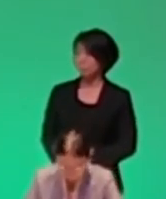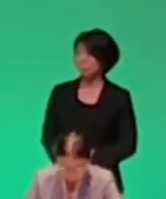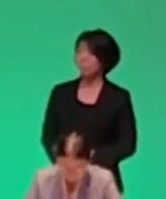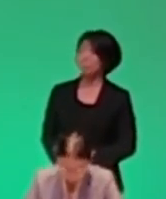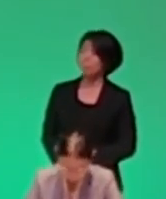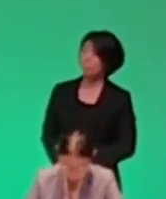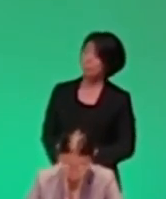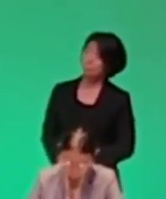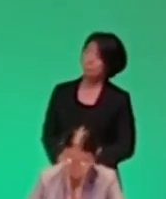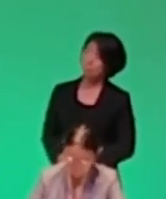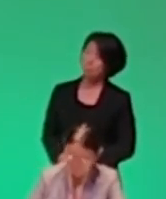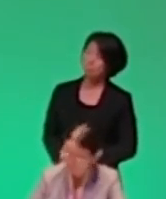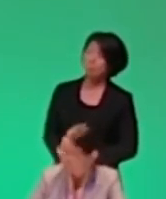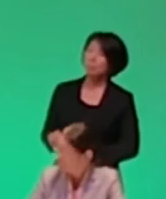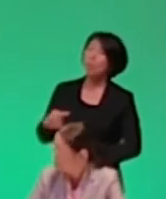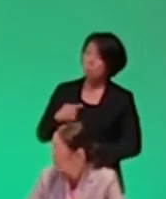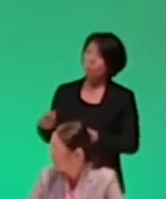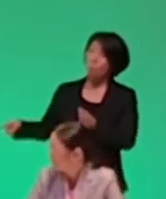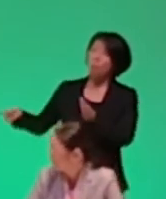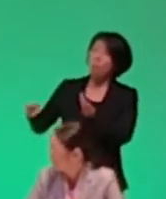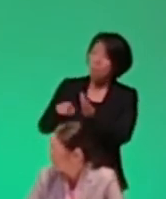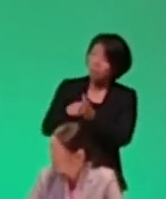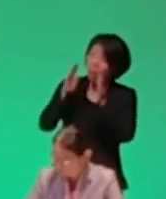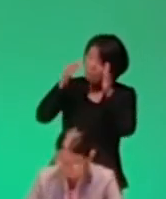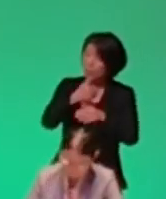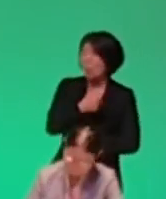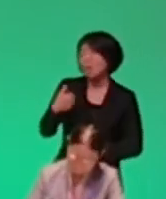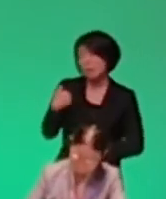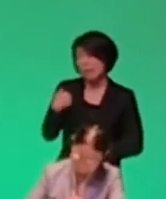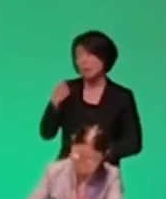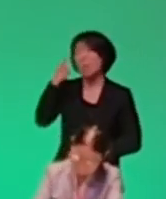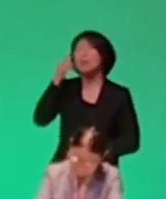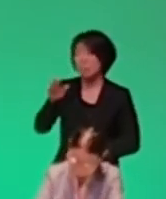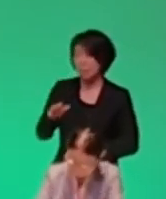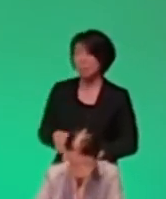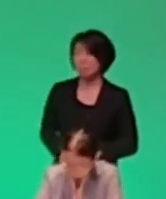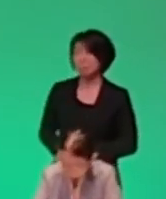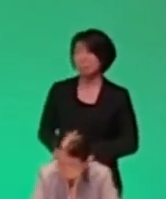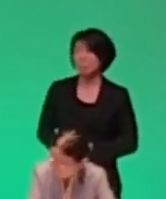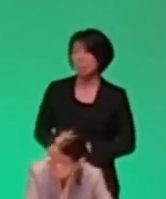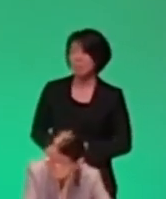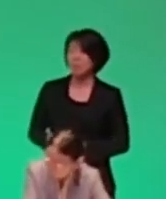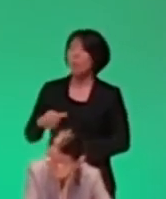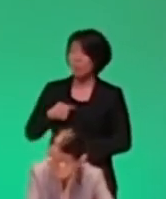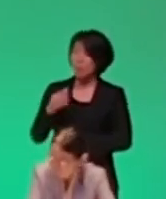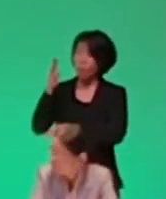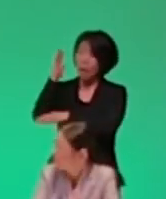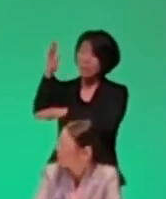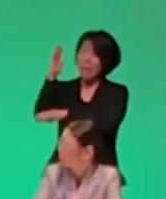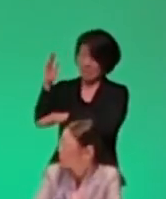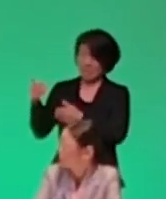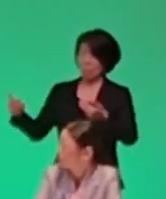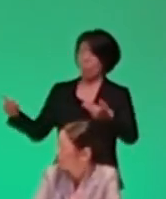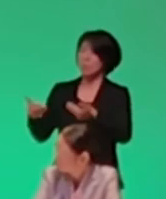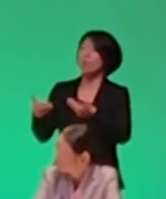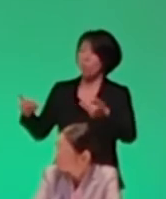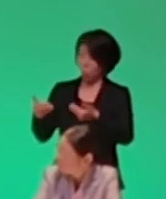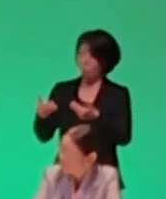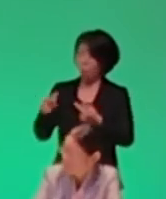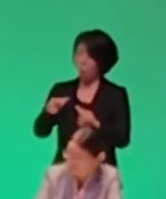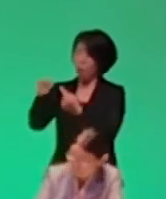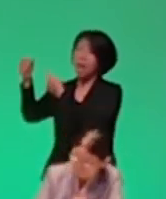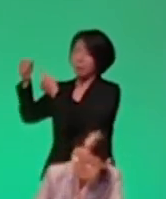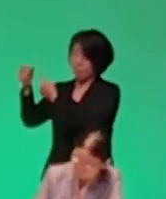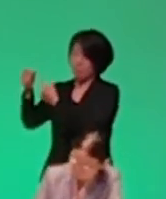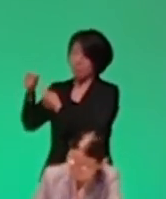いや私もやむぞここまで来れたなと正直思います。そもそも私は政治という仕事を選択